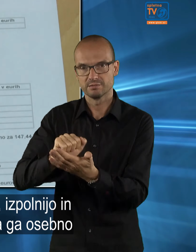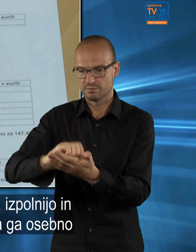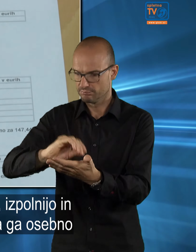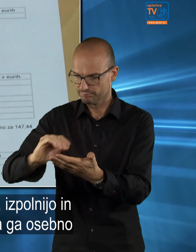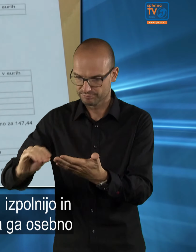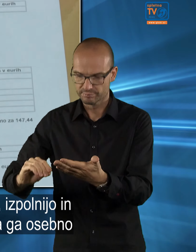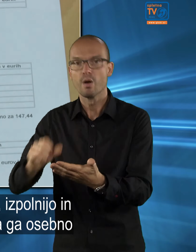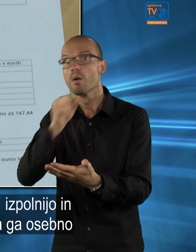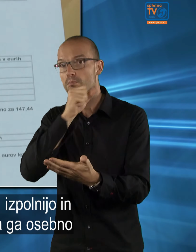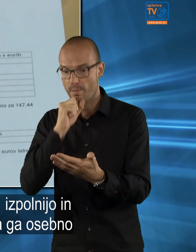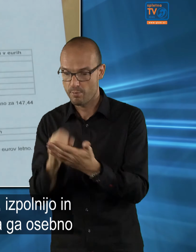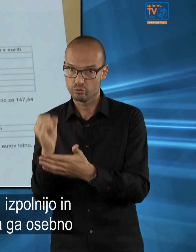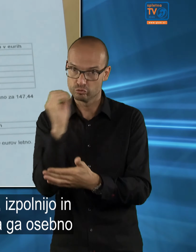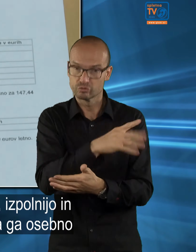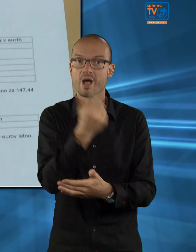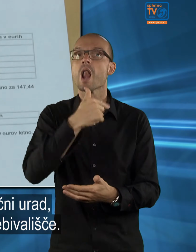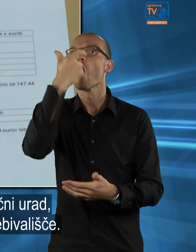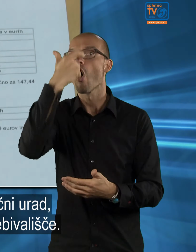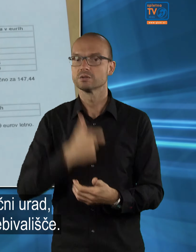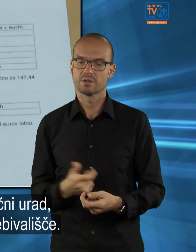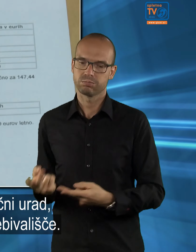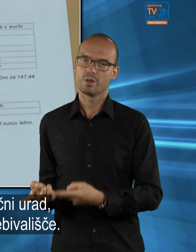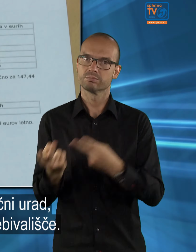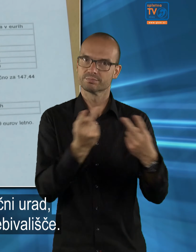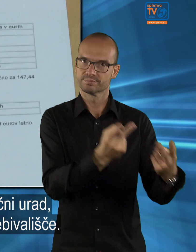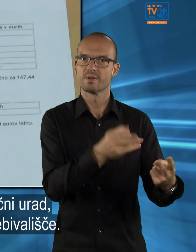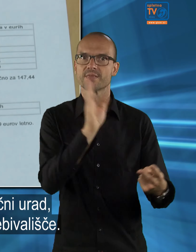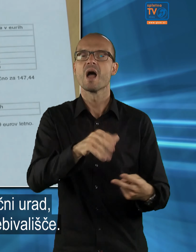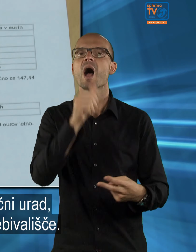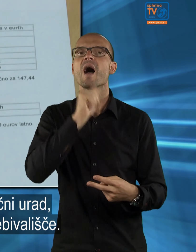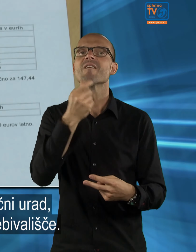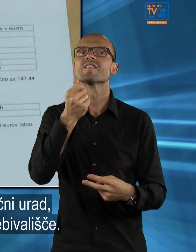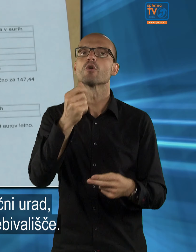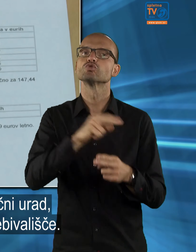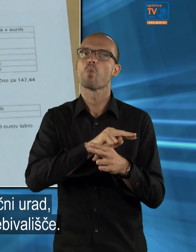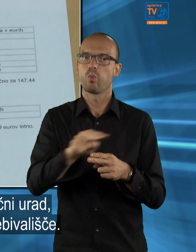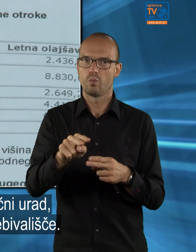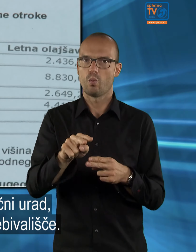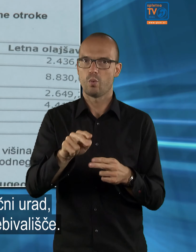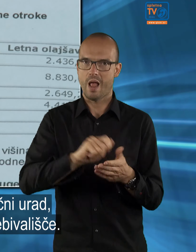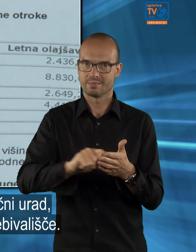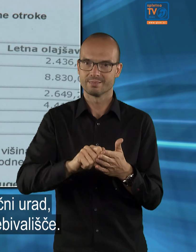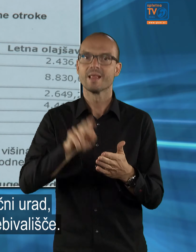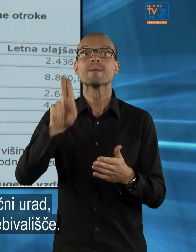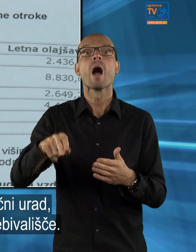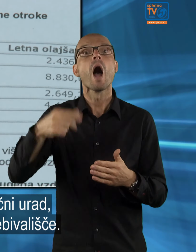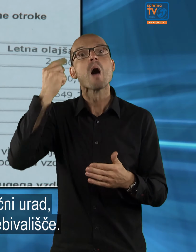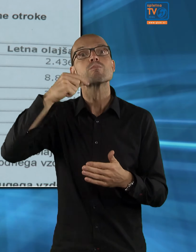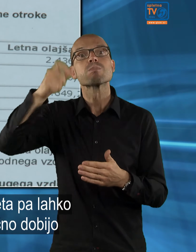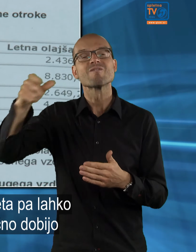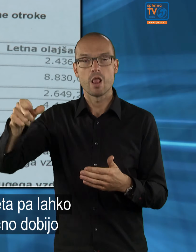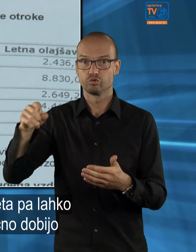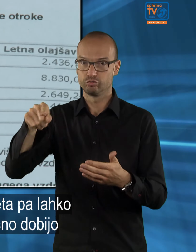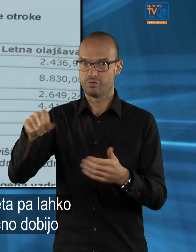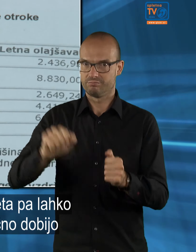bodisi po pošti, bodisi osebno odnesejo na finančni urad, kjer imajo prebivališče. Tisti, ki nimajo dostopa do